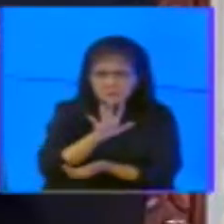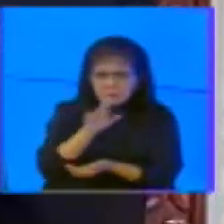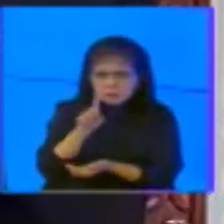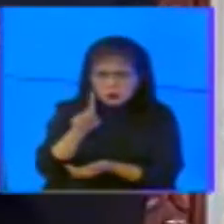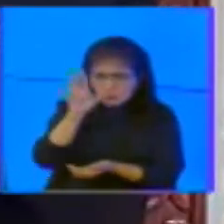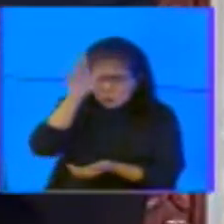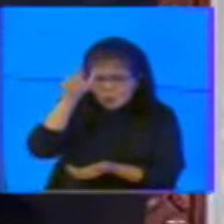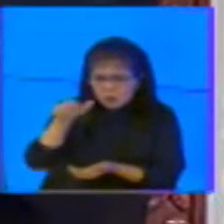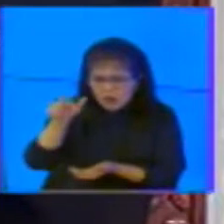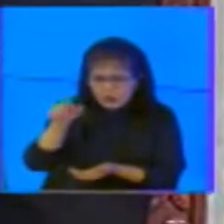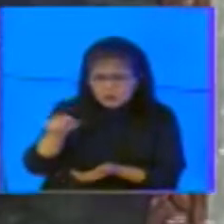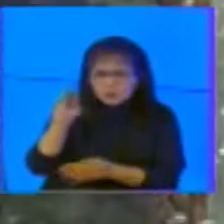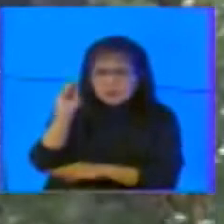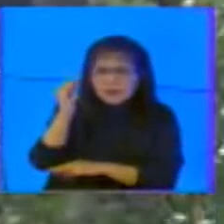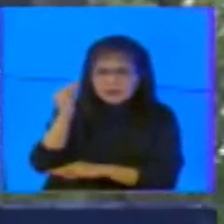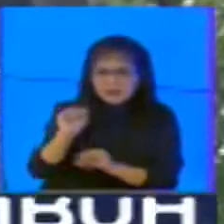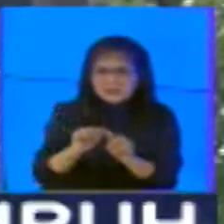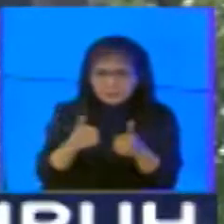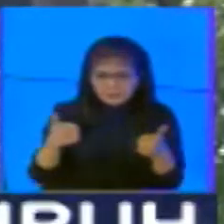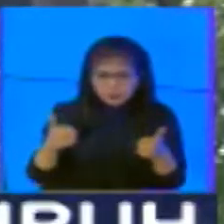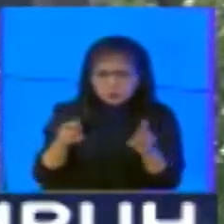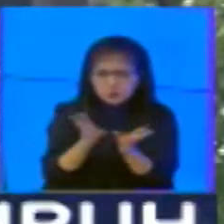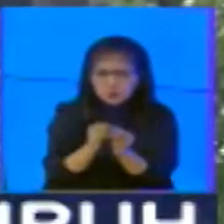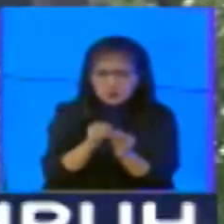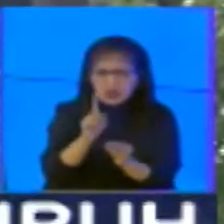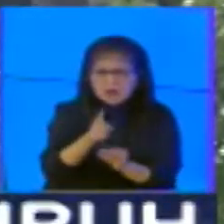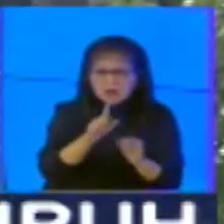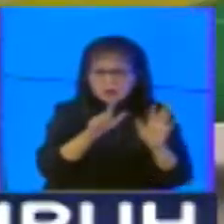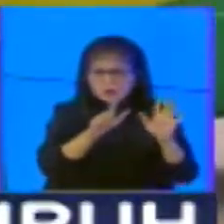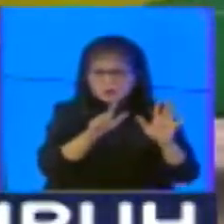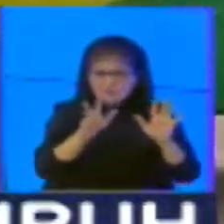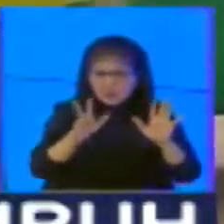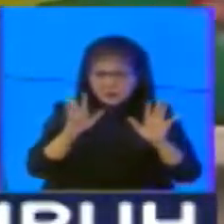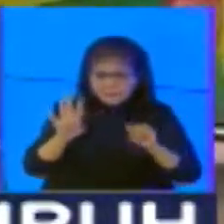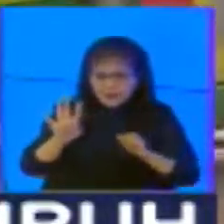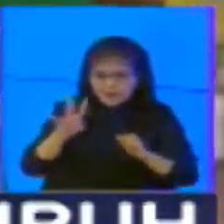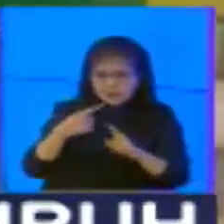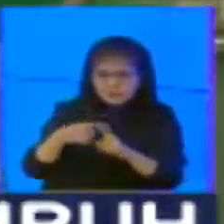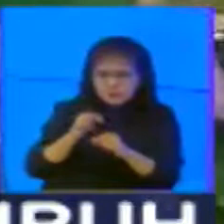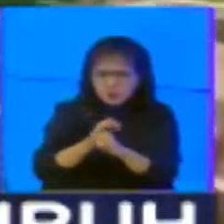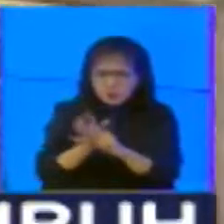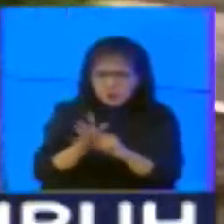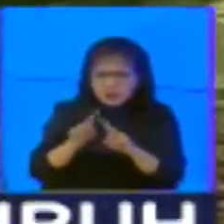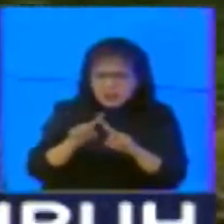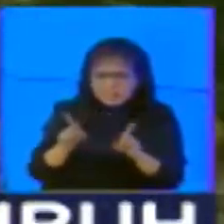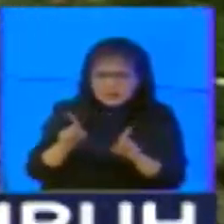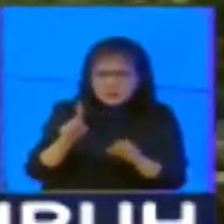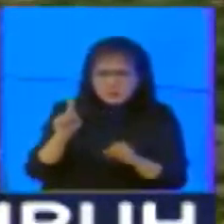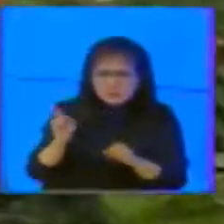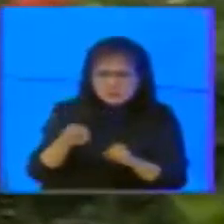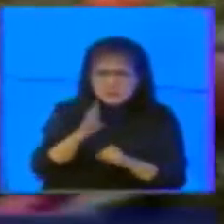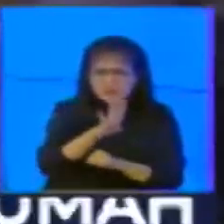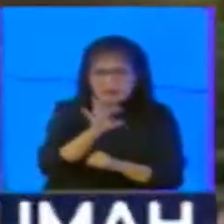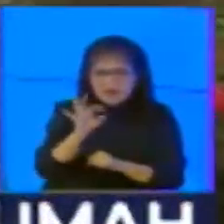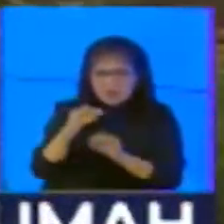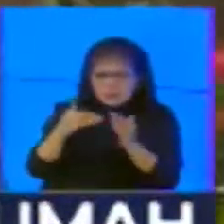Jakarta dinyatakan sembuh dari total 794 pasien corona. Namun masih terdapat 490 pasien dalam